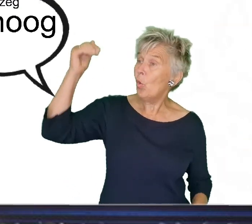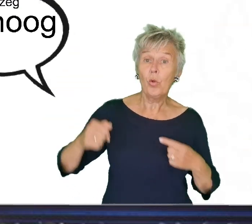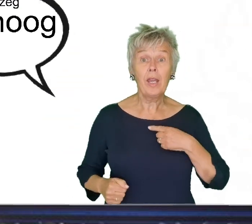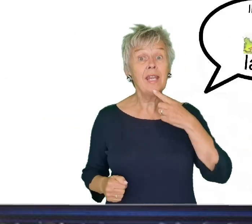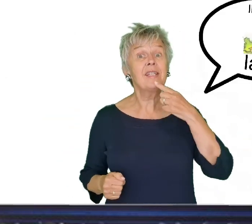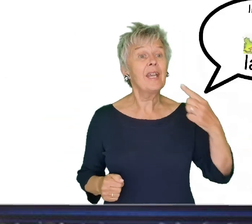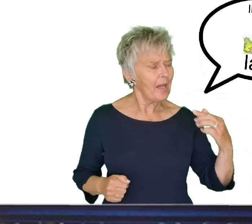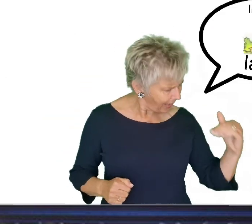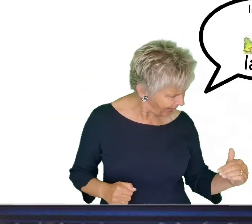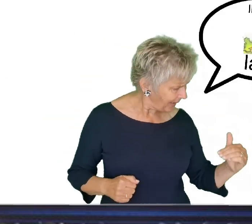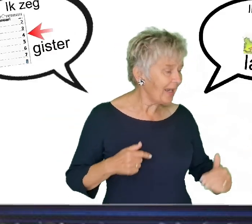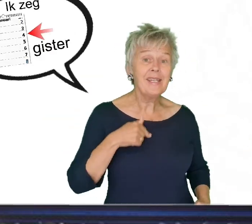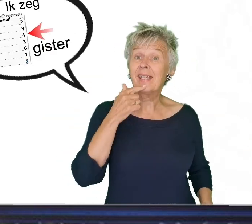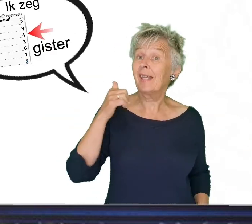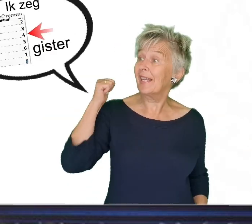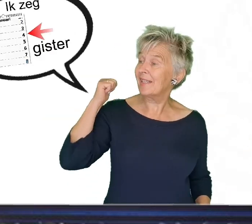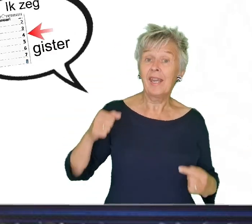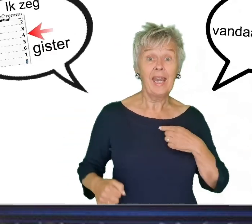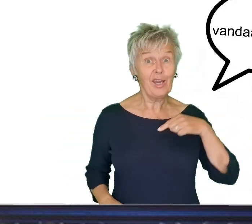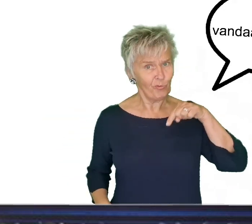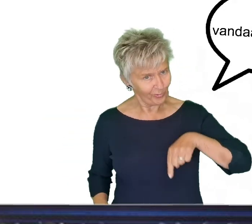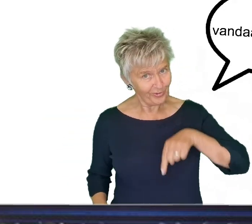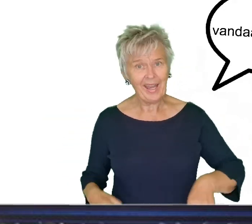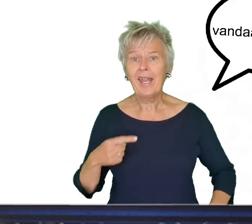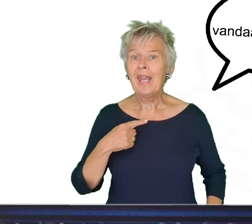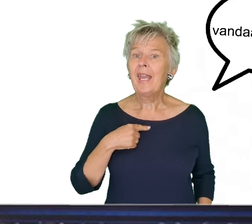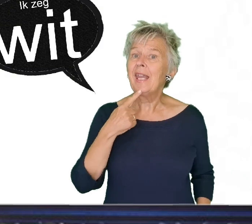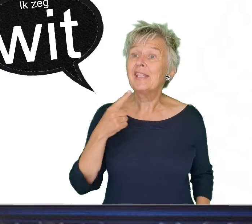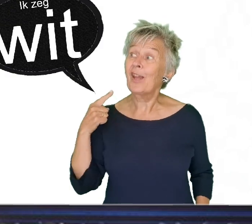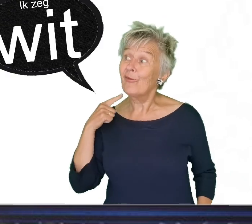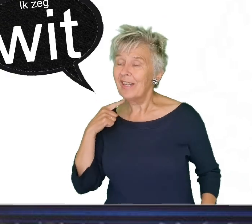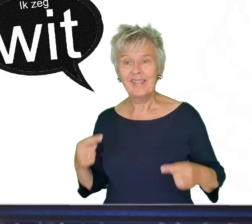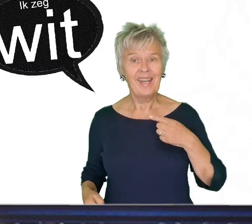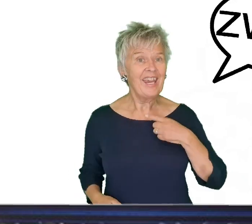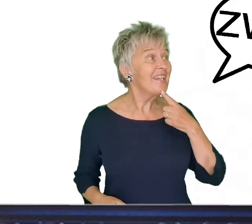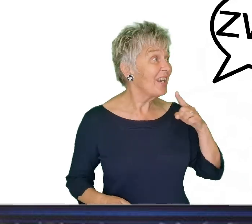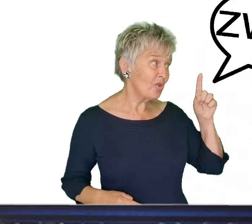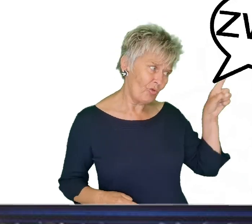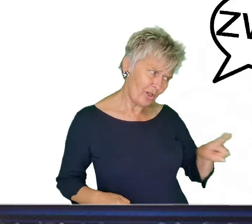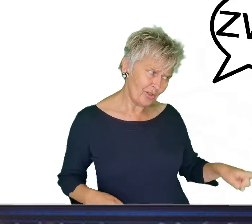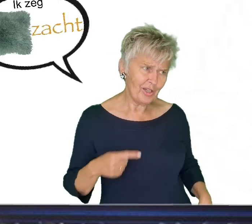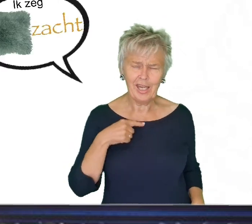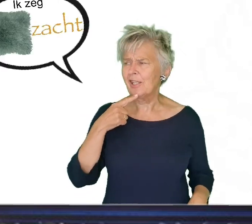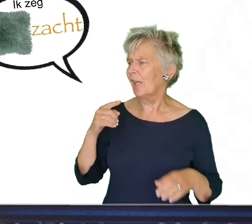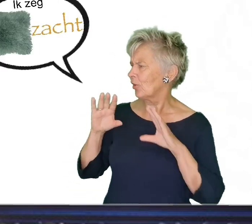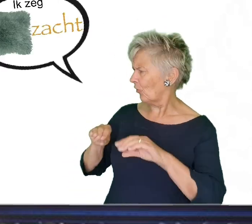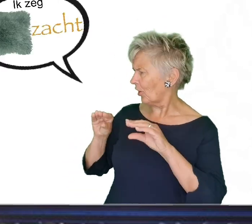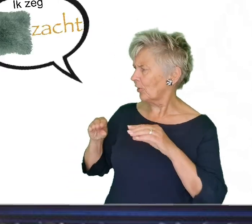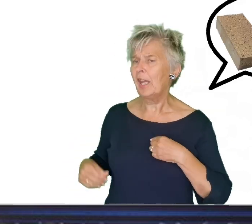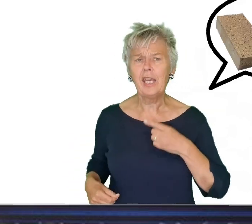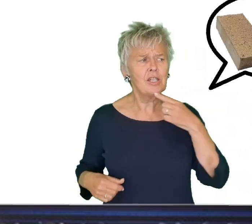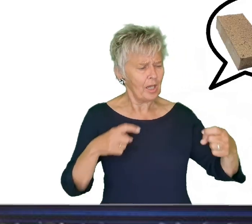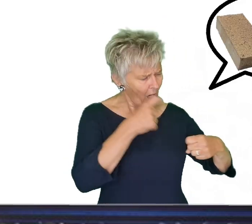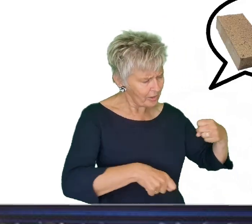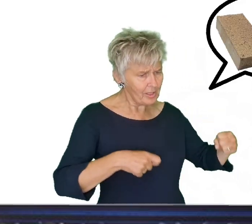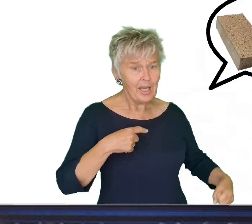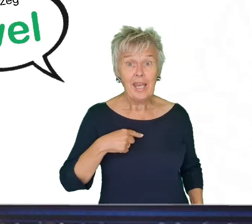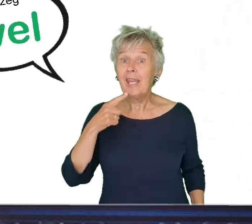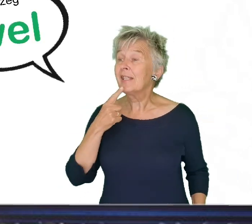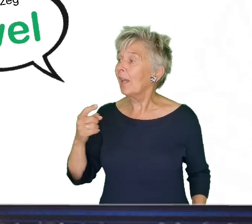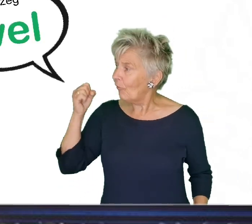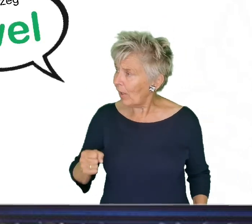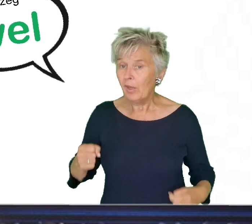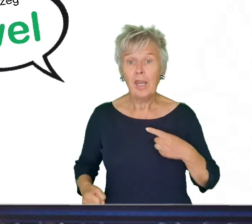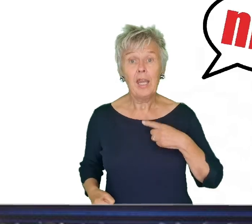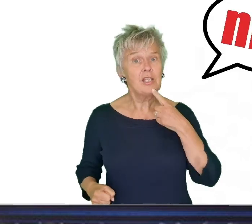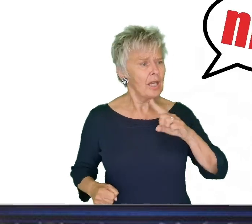zeg hoog. Ik zeg laag. Ik zeg gister. Ik vandaag. Ik zeg wit. Ik zeg zwart. Ik zeg zacht. Ik zeg hard.